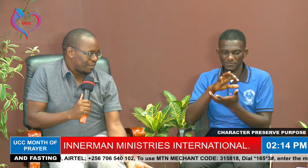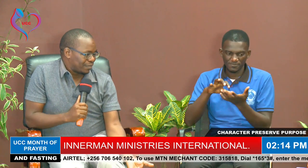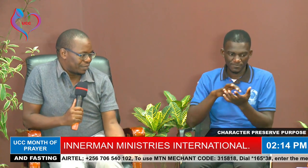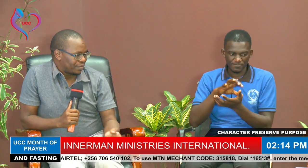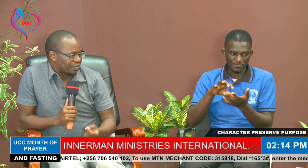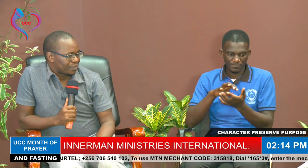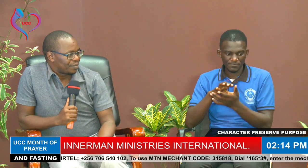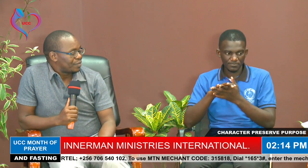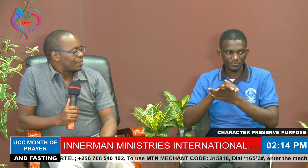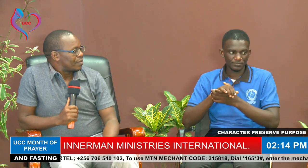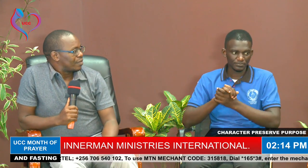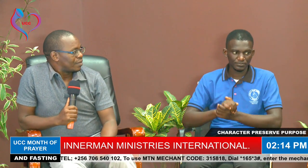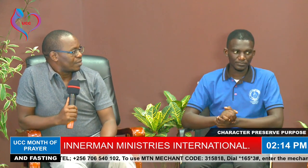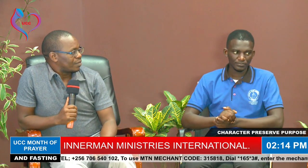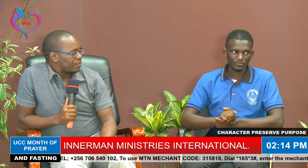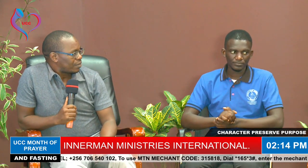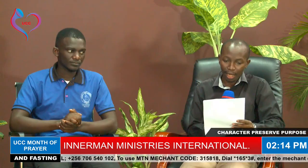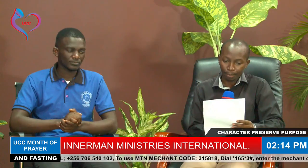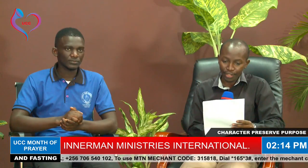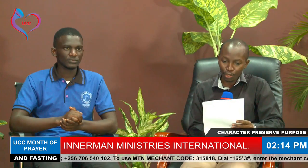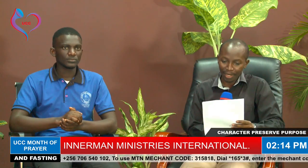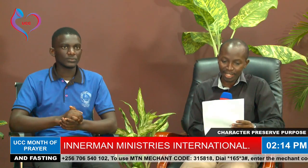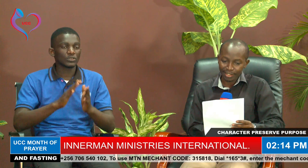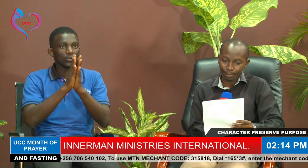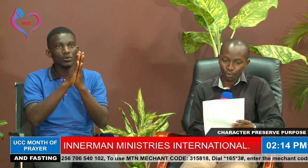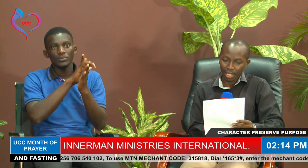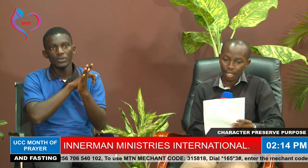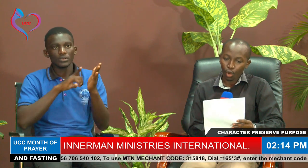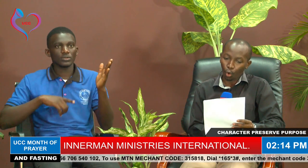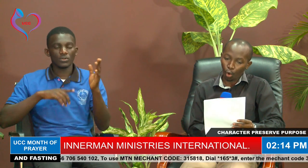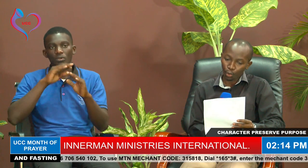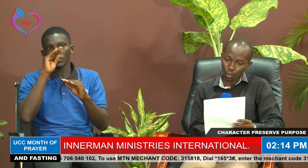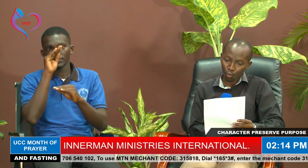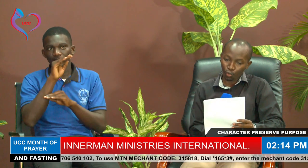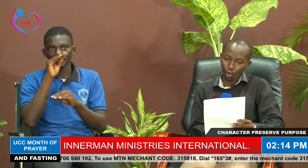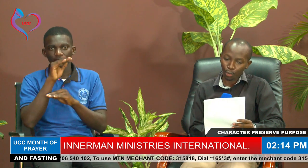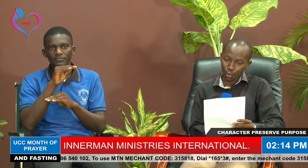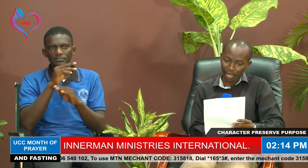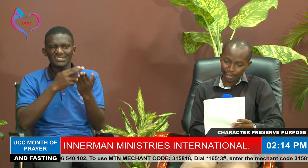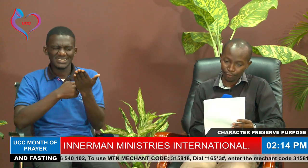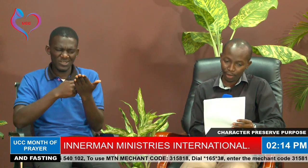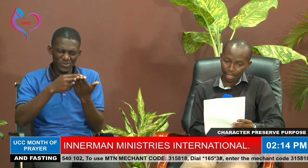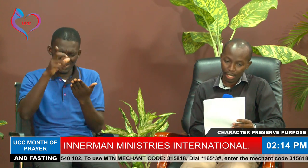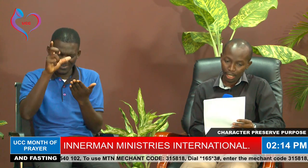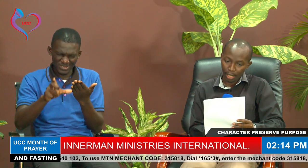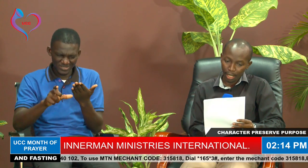Okay. Tuenza mkamafe. Praise God, Pastor Zembuza. Omutukuvu n'omutuukirivu